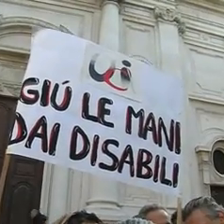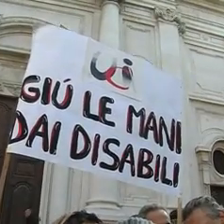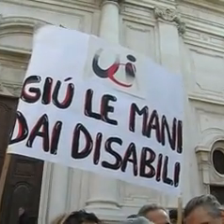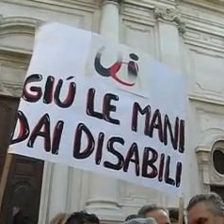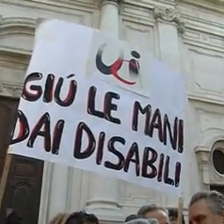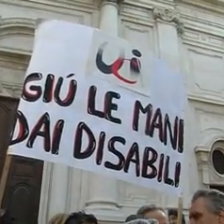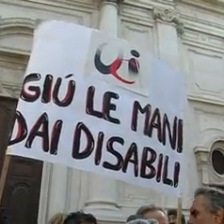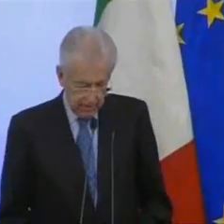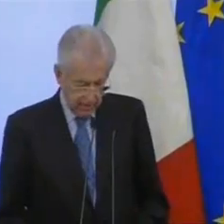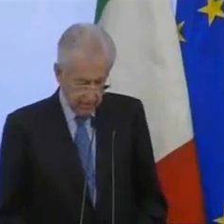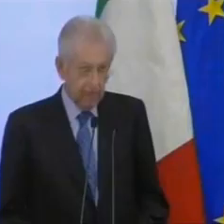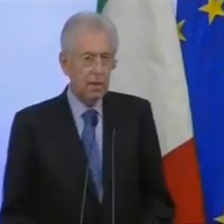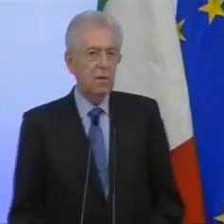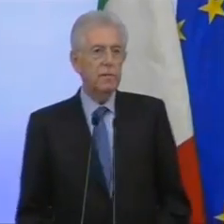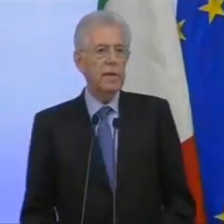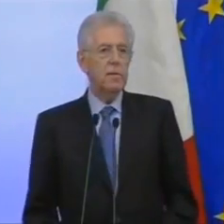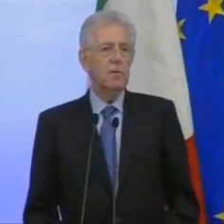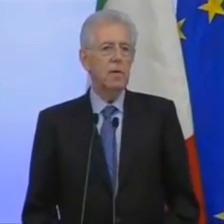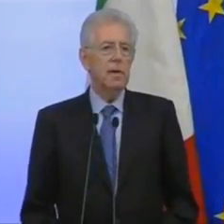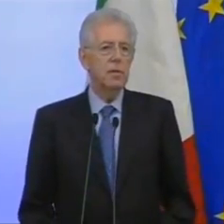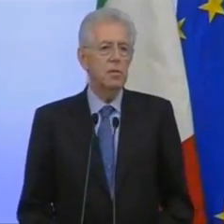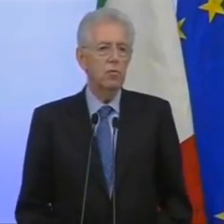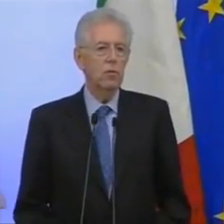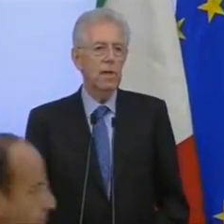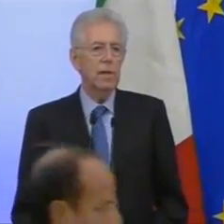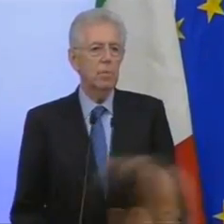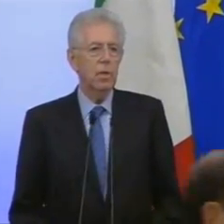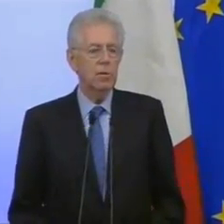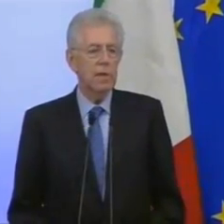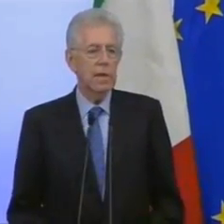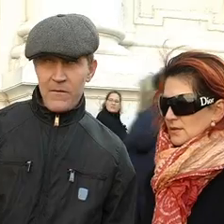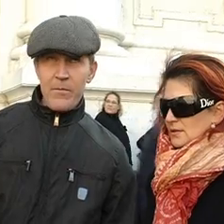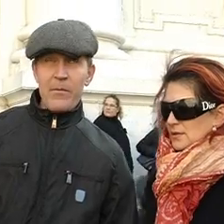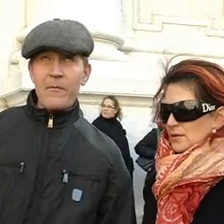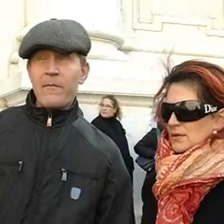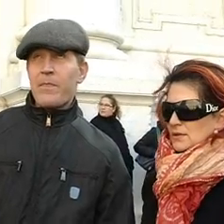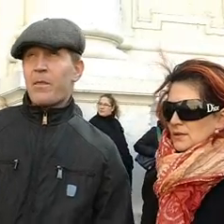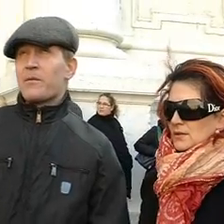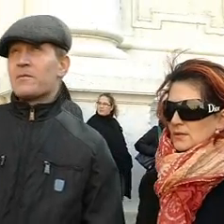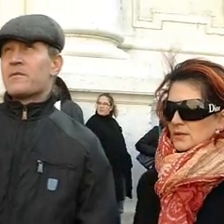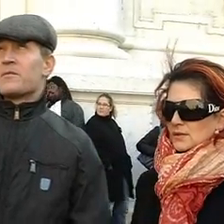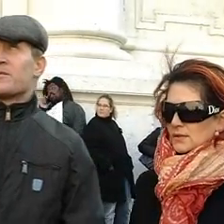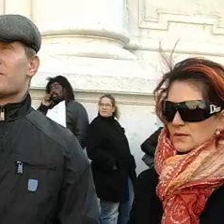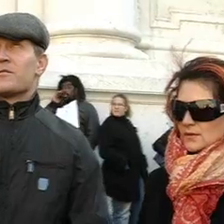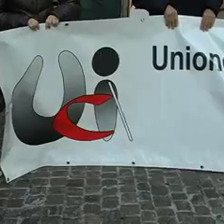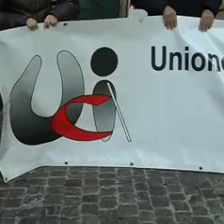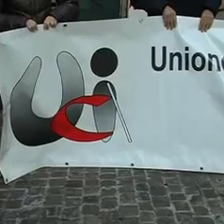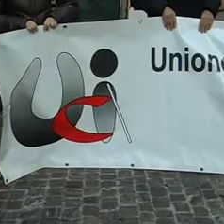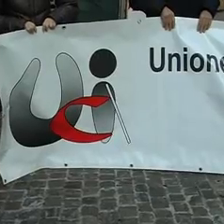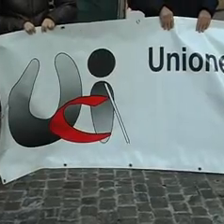per i disabili annunciato dal governo Monti, contro il quale sono scesi in piazza ciechi, sordi, muti. Pieni di rabbia, hanno manifestato